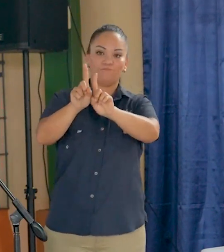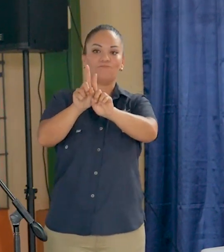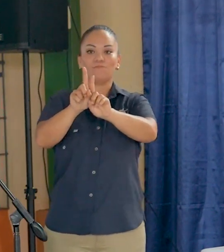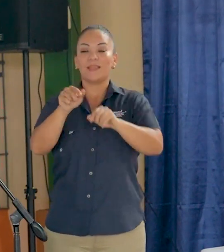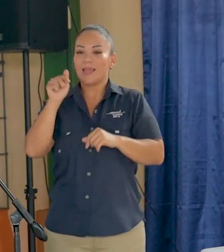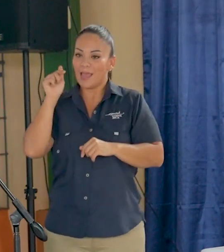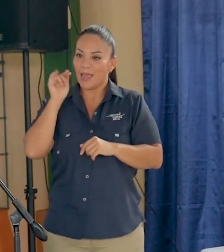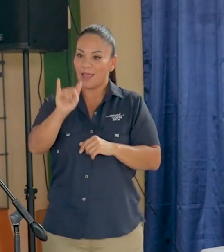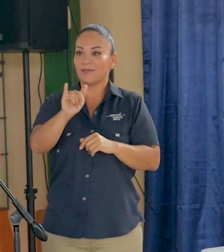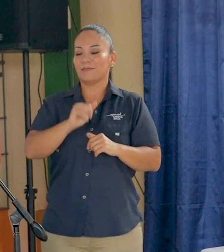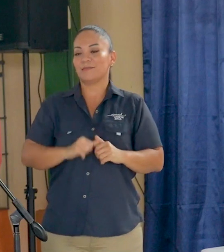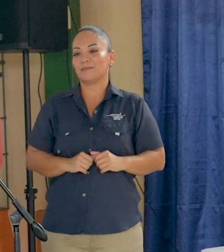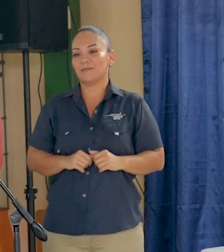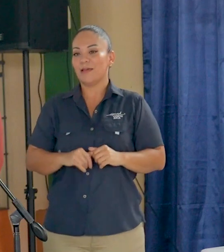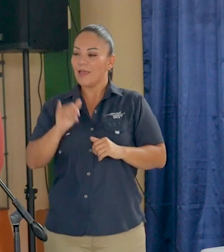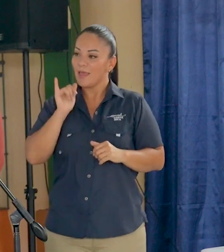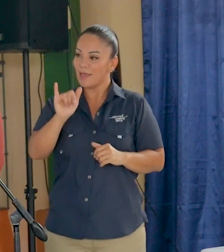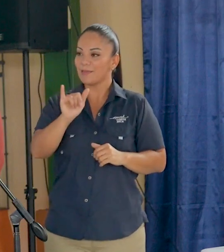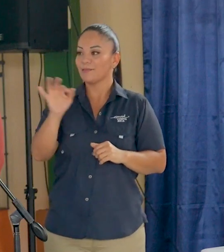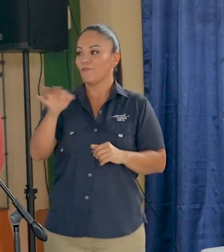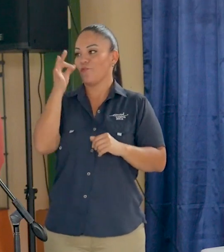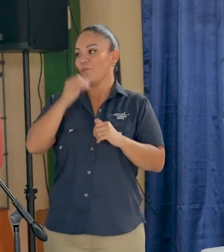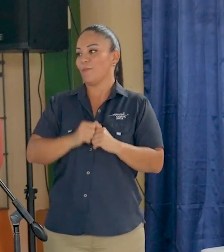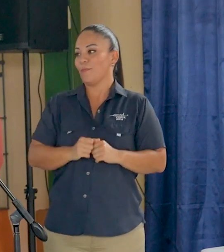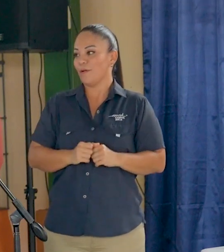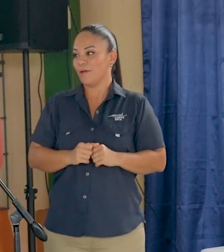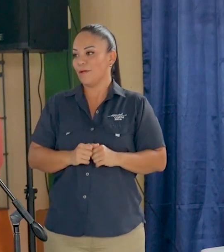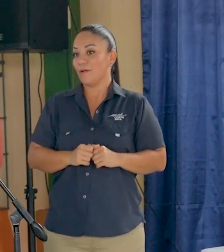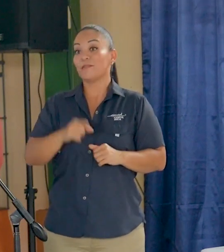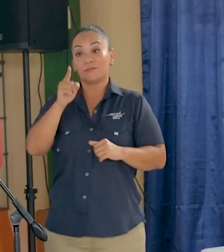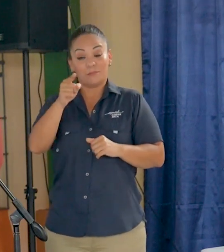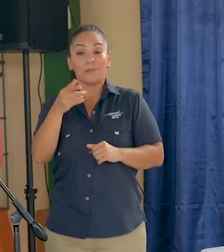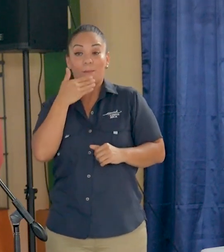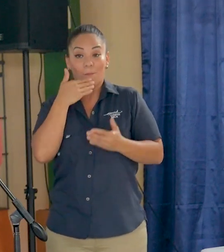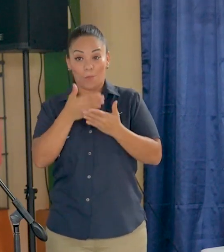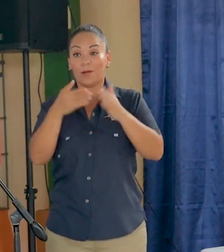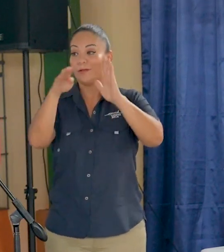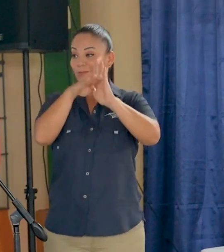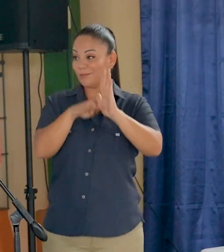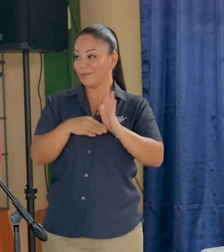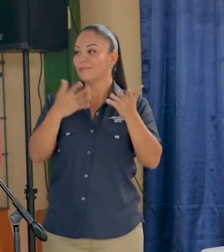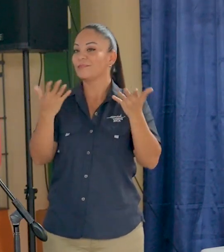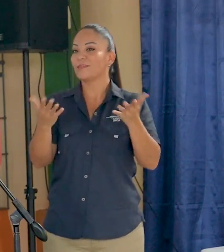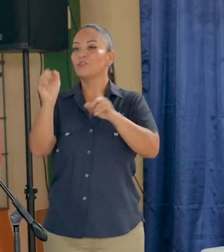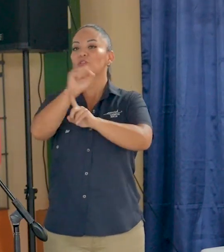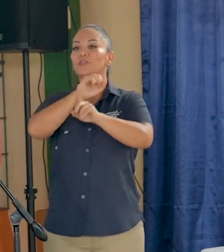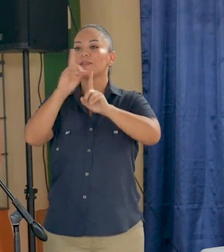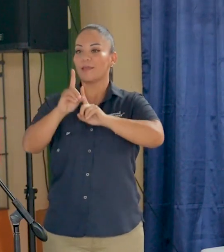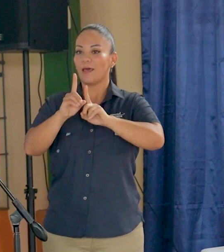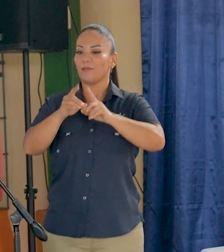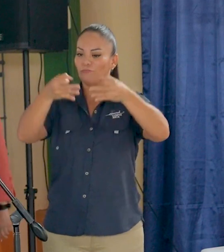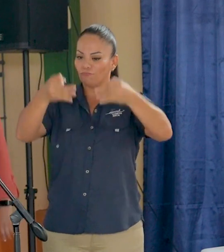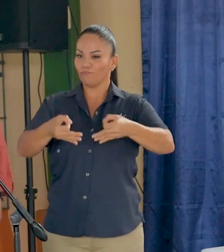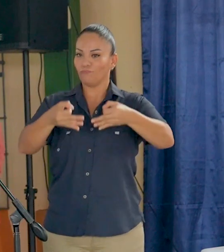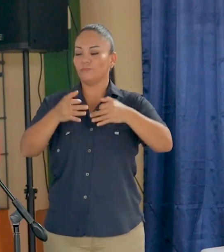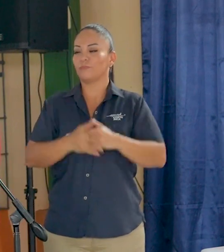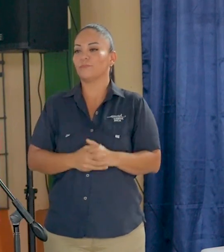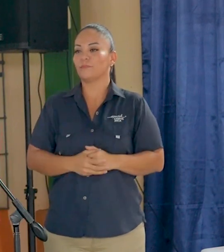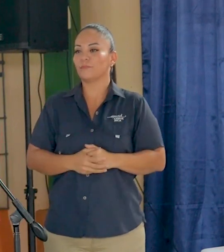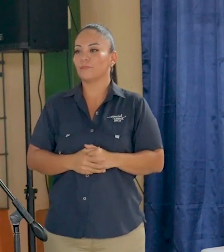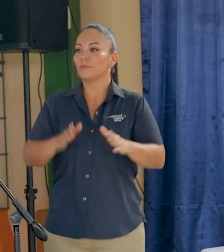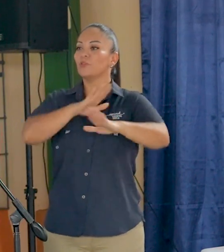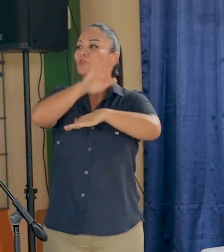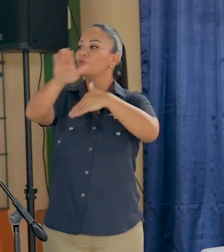Esa es la medida, o una muy buena medida, de una sociedad civilizada,